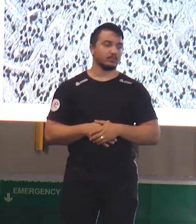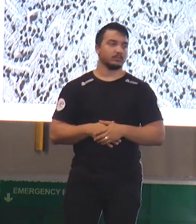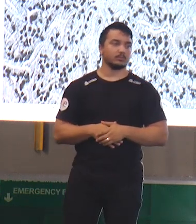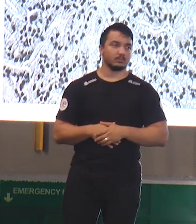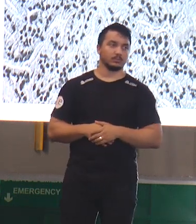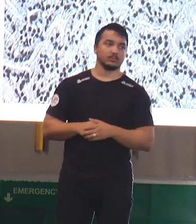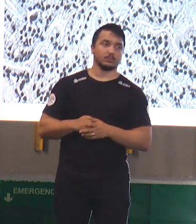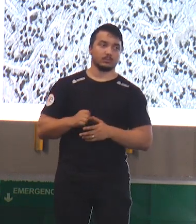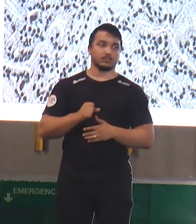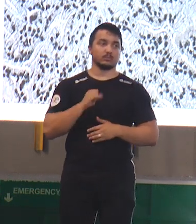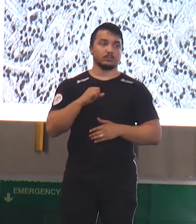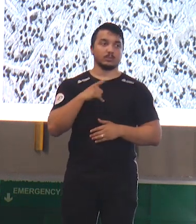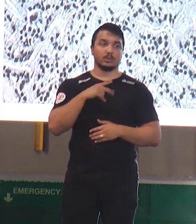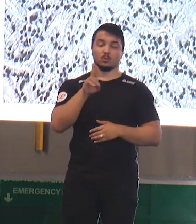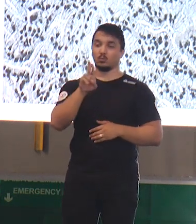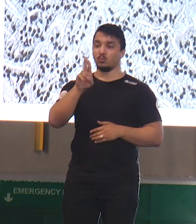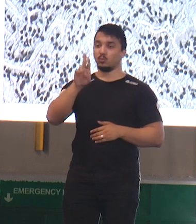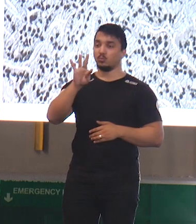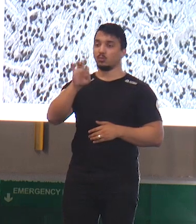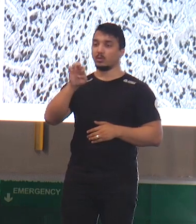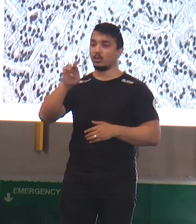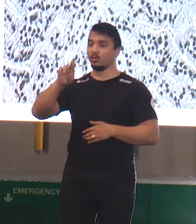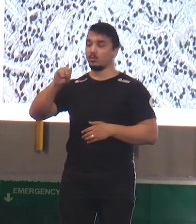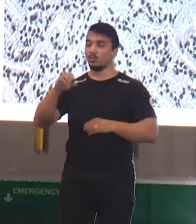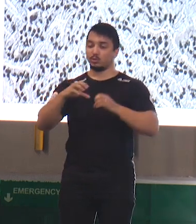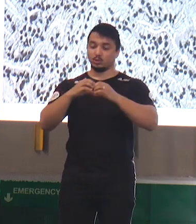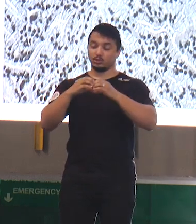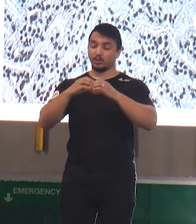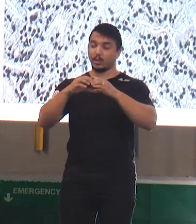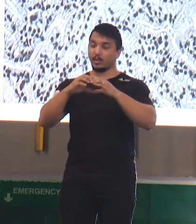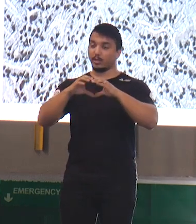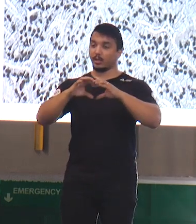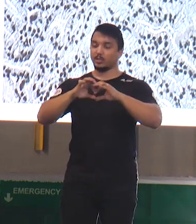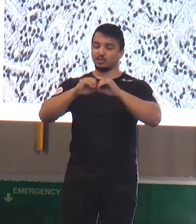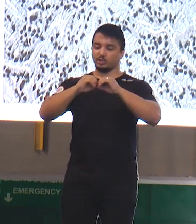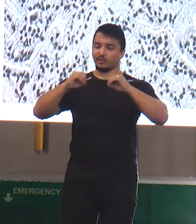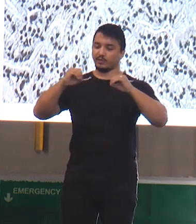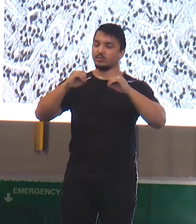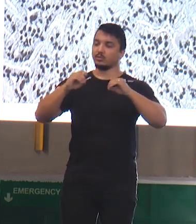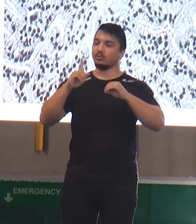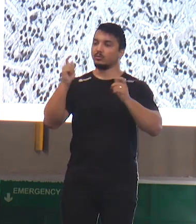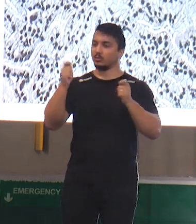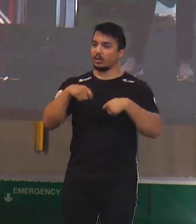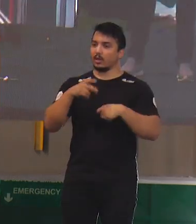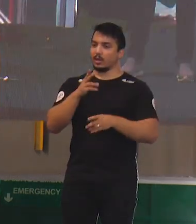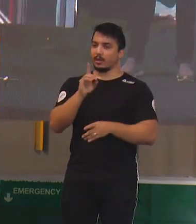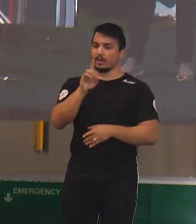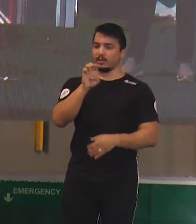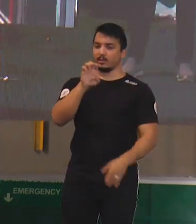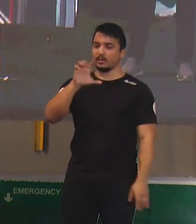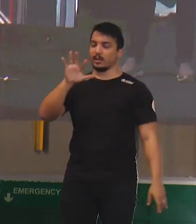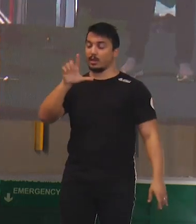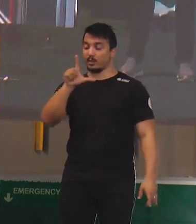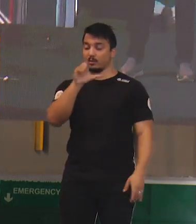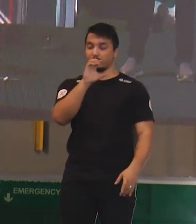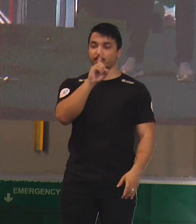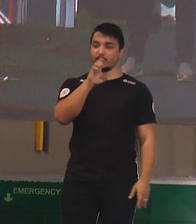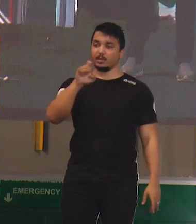em caso do chamado útero dividido, que é o útero de Delfo, é